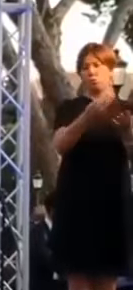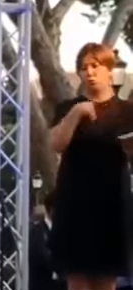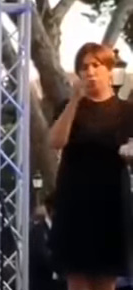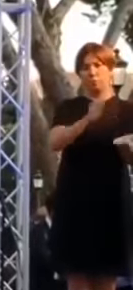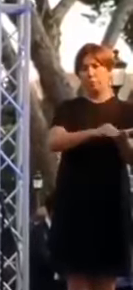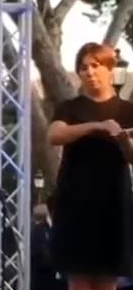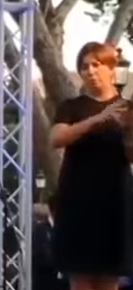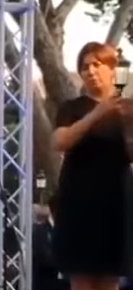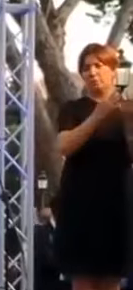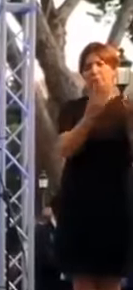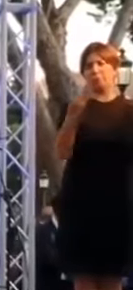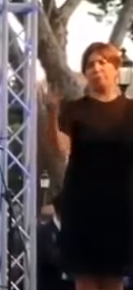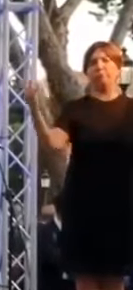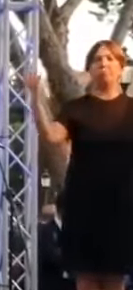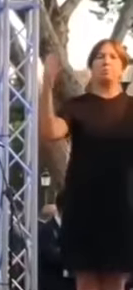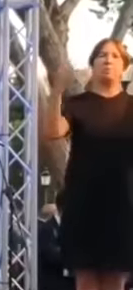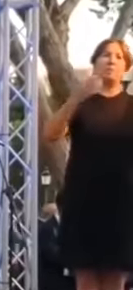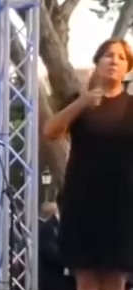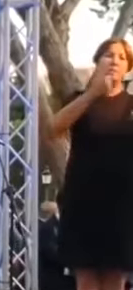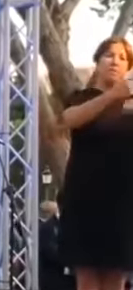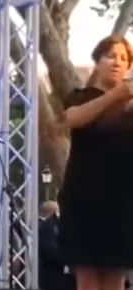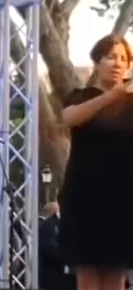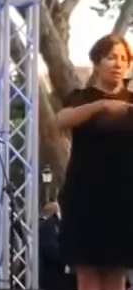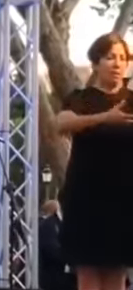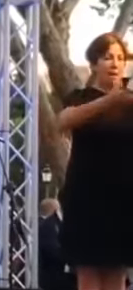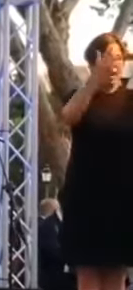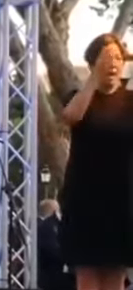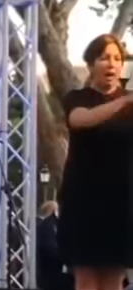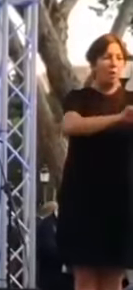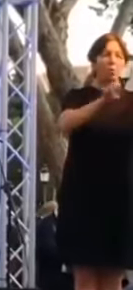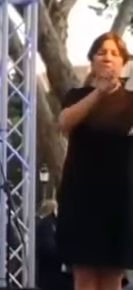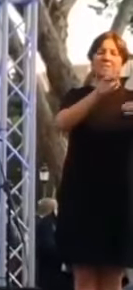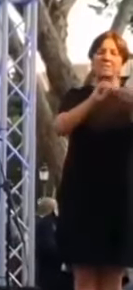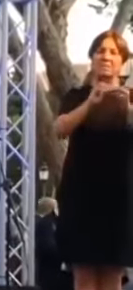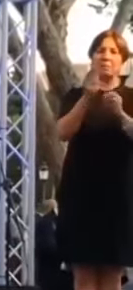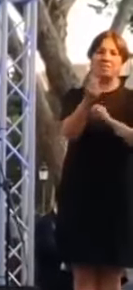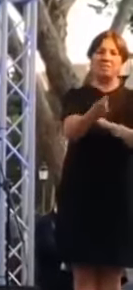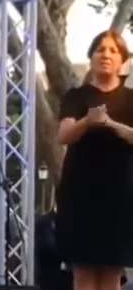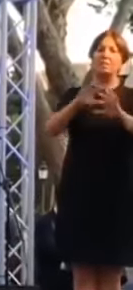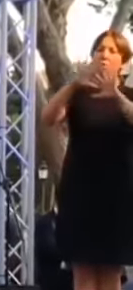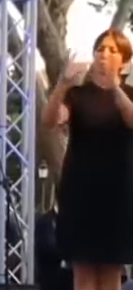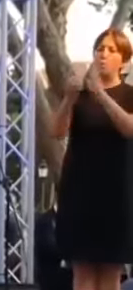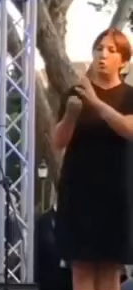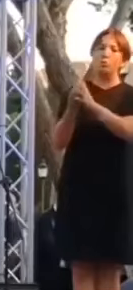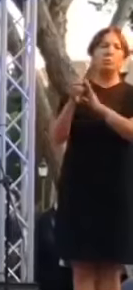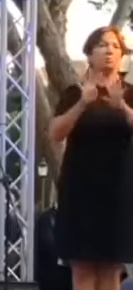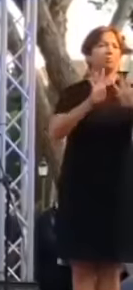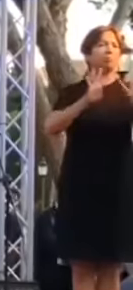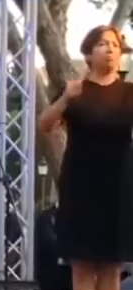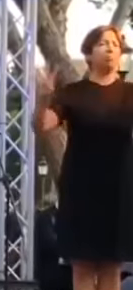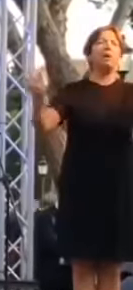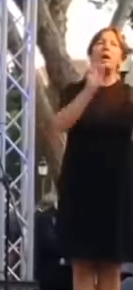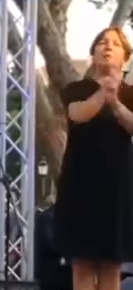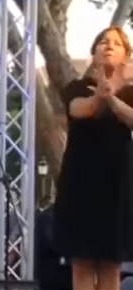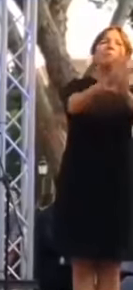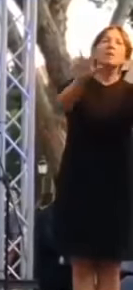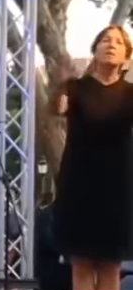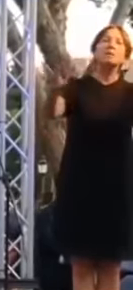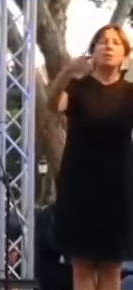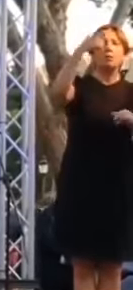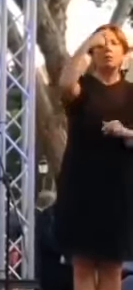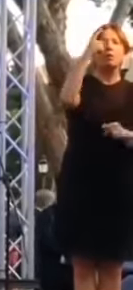c'erano tutti, i vertici europei, i vertici del sistema finanziario, dei mondi produttivi, e il messaggio che